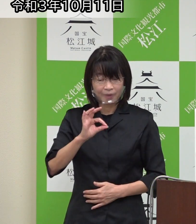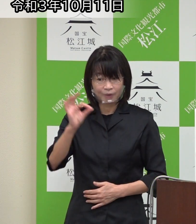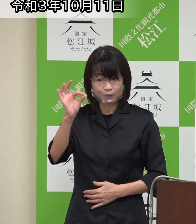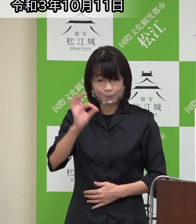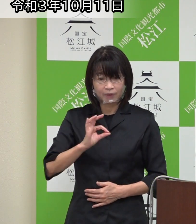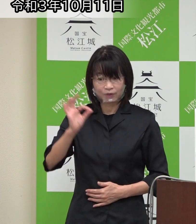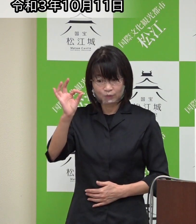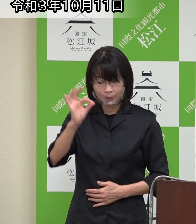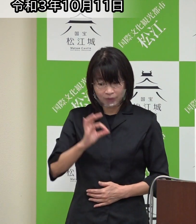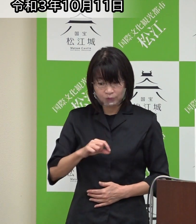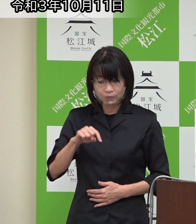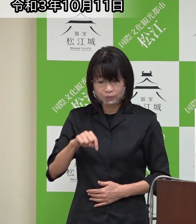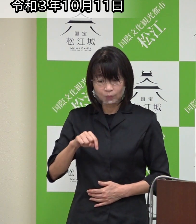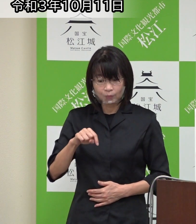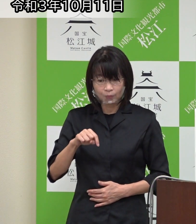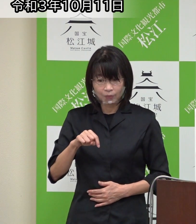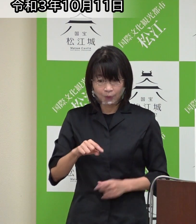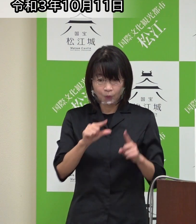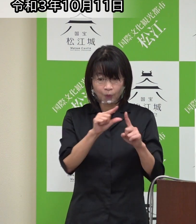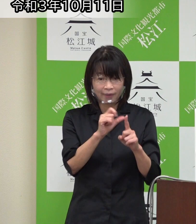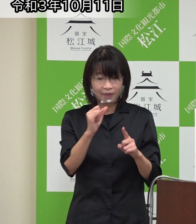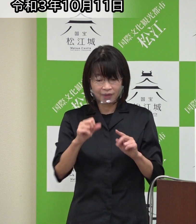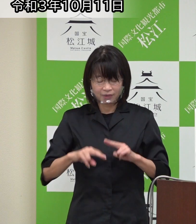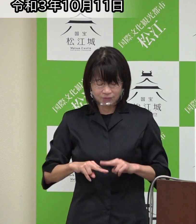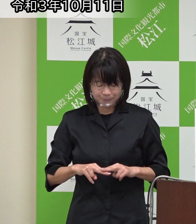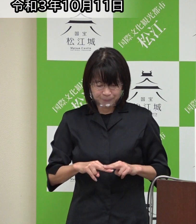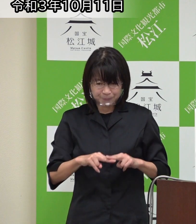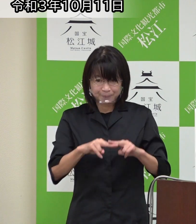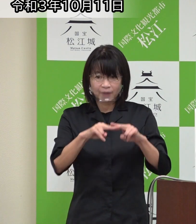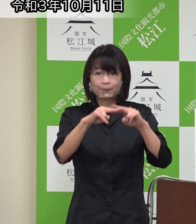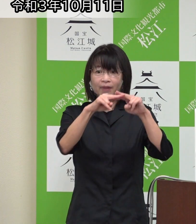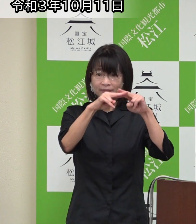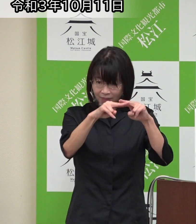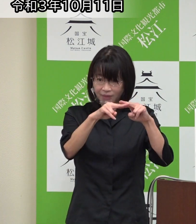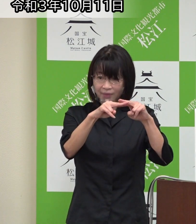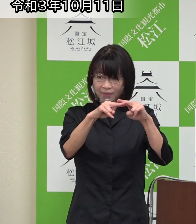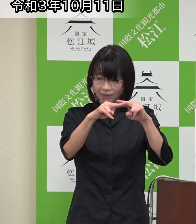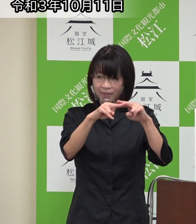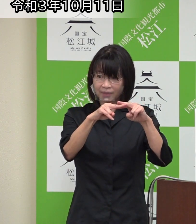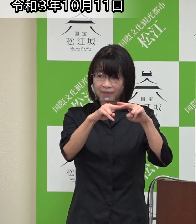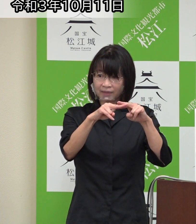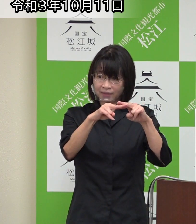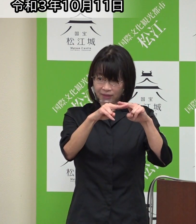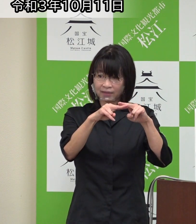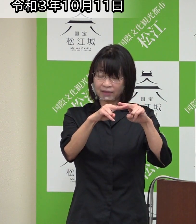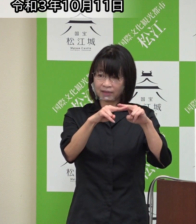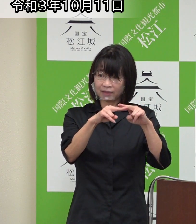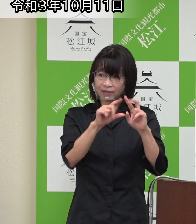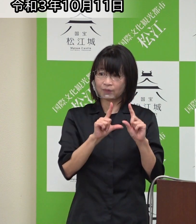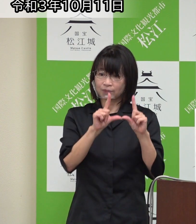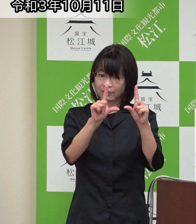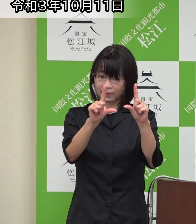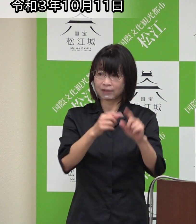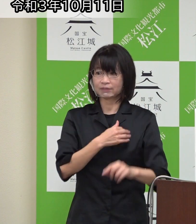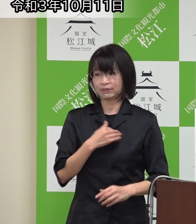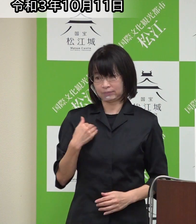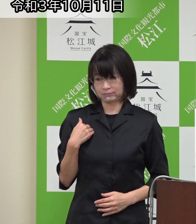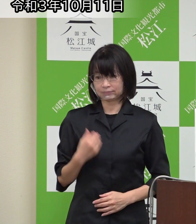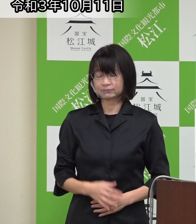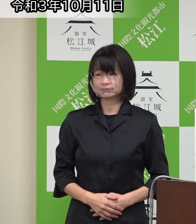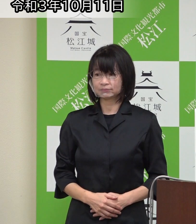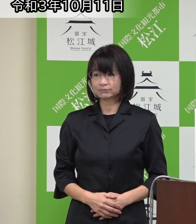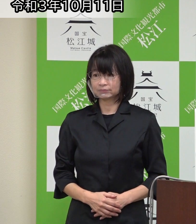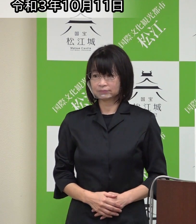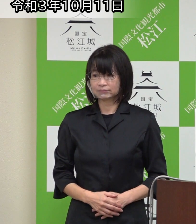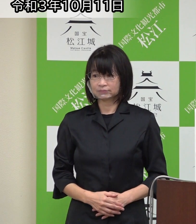確な答えを迅速に提供していくということを今後もやっていきたいと思っています。 そうすると市の専門的な人